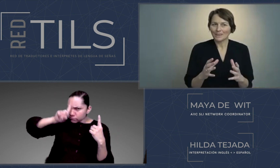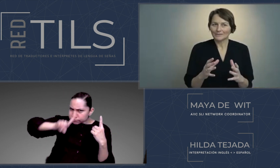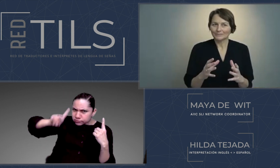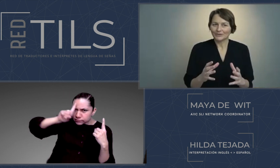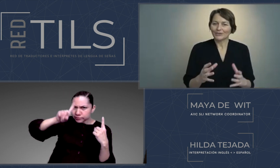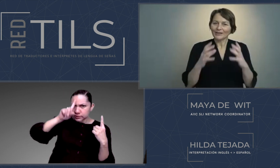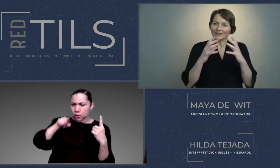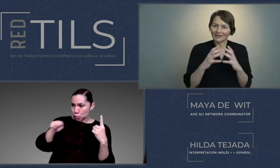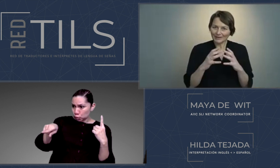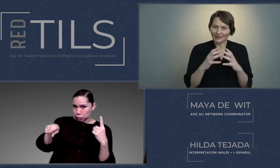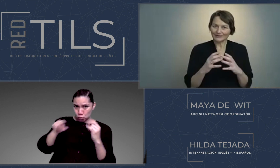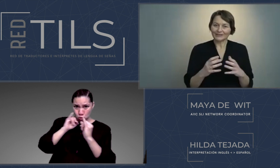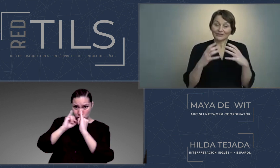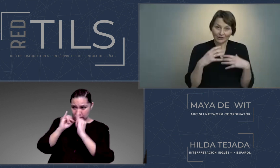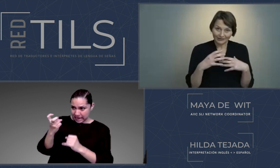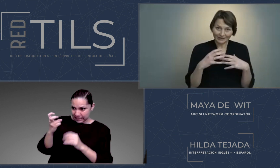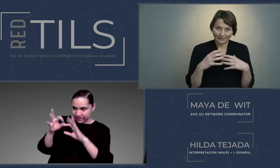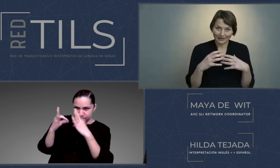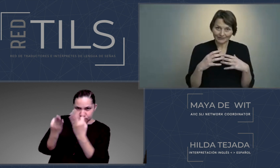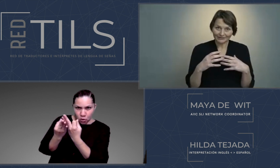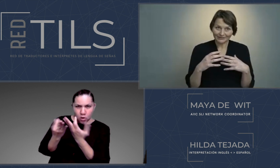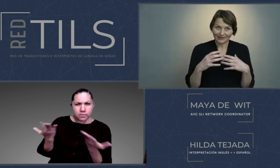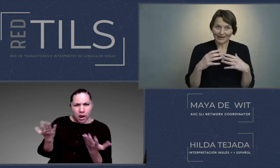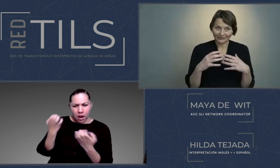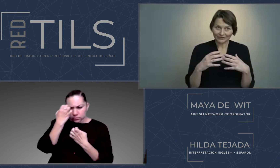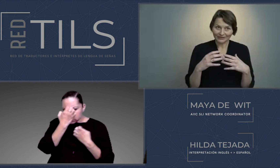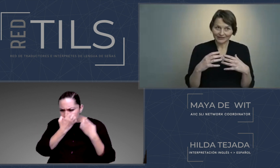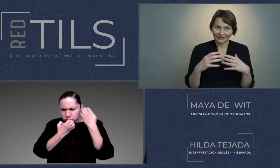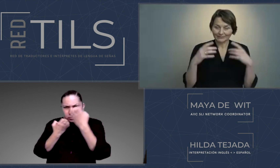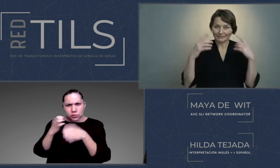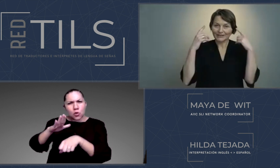me parece esto muy interesante porque